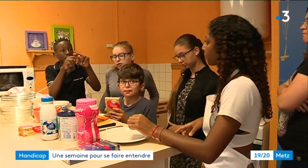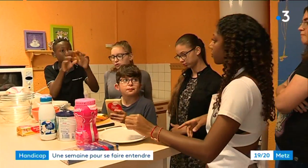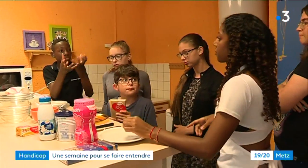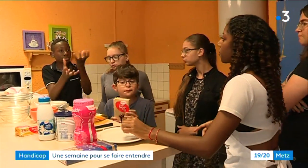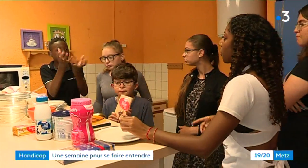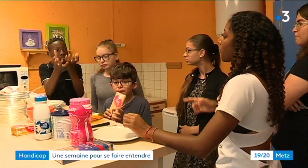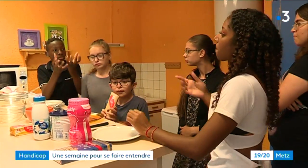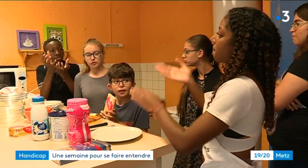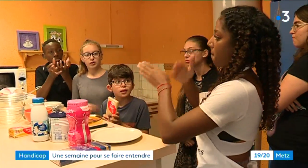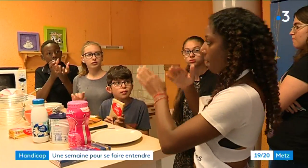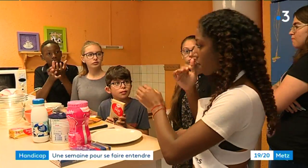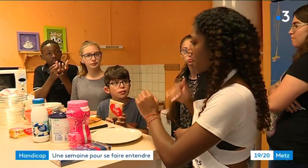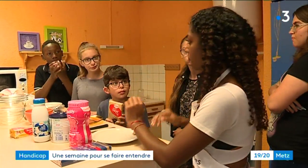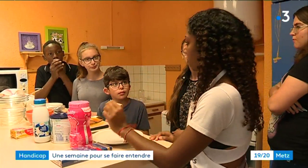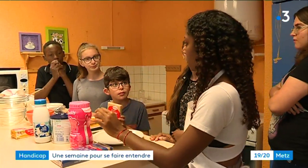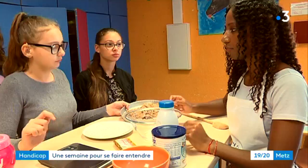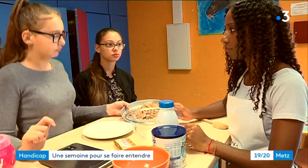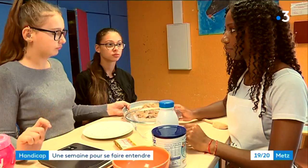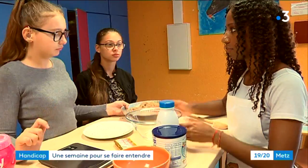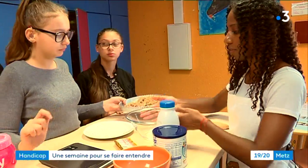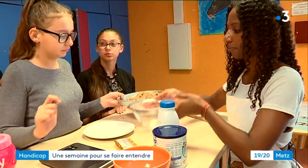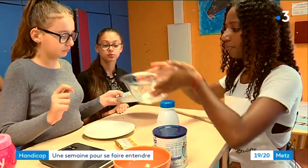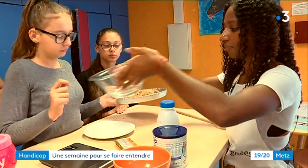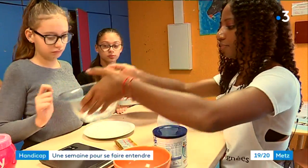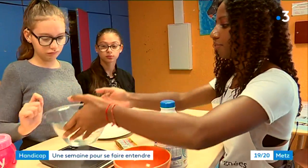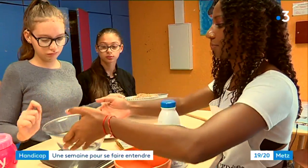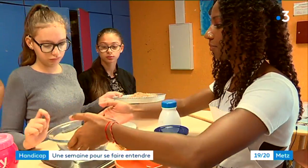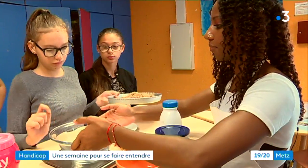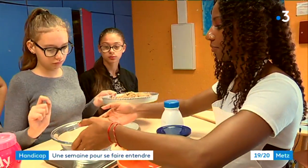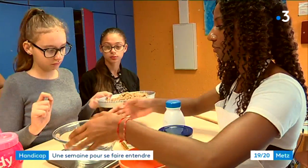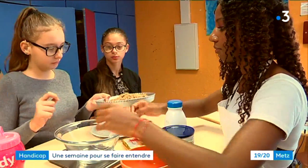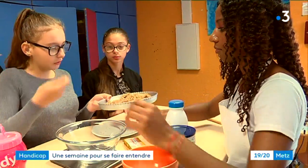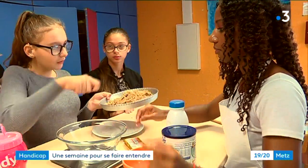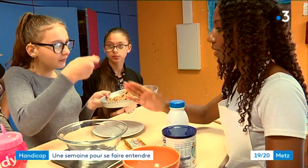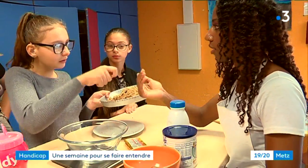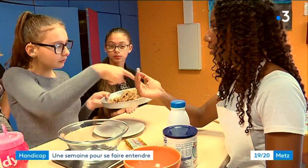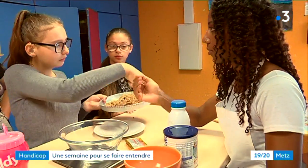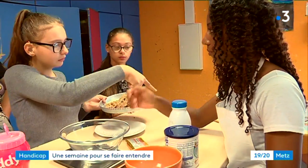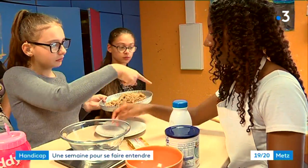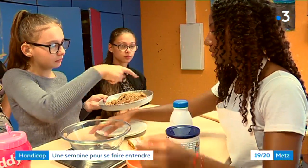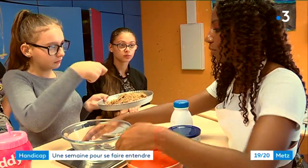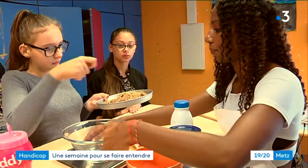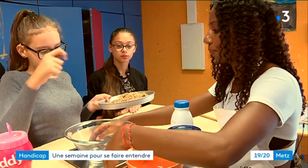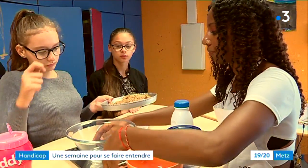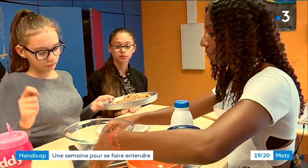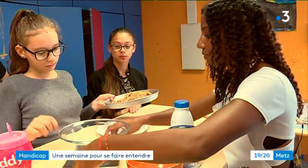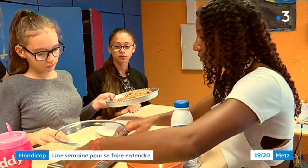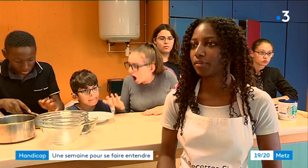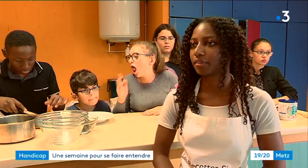Quand j'étais petite, peut-être 8 ans, j'ai regardé un film sur Hélène Keller. C'est une femme sourde, aveugle.